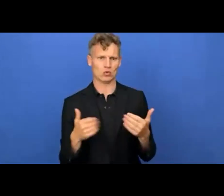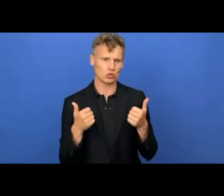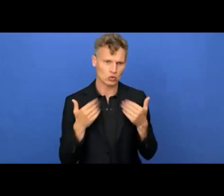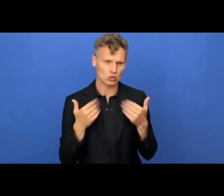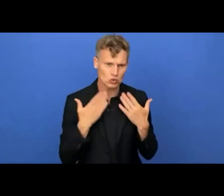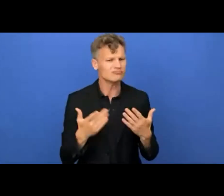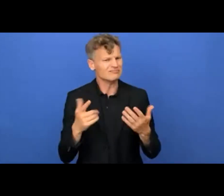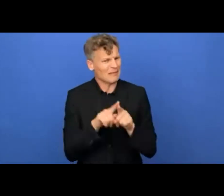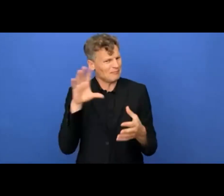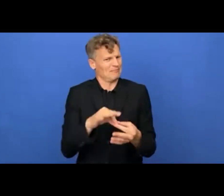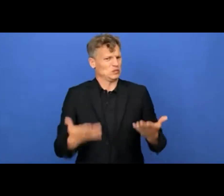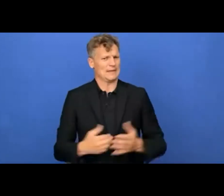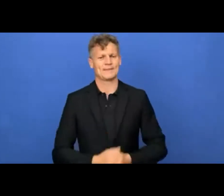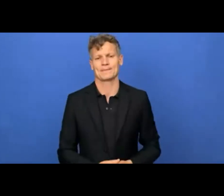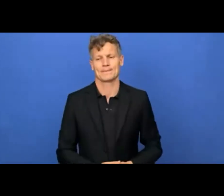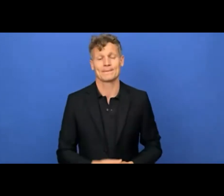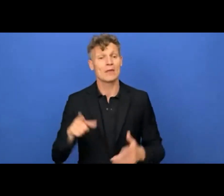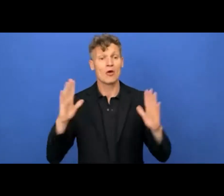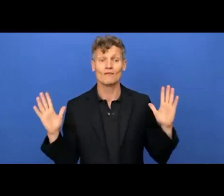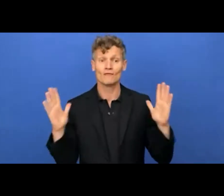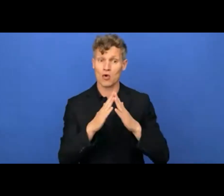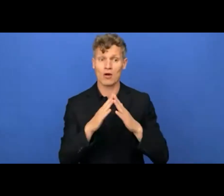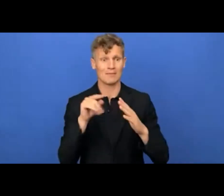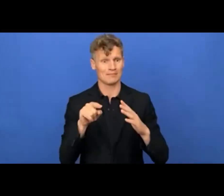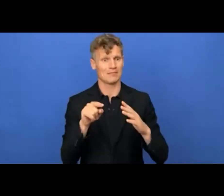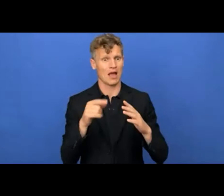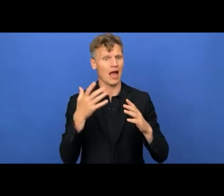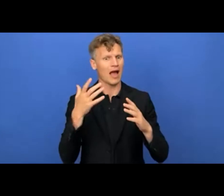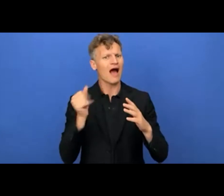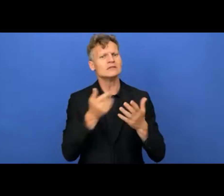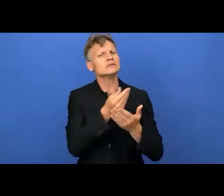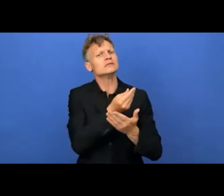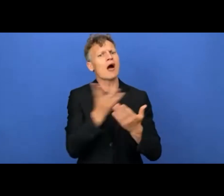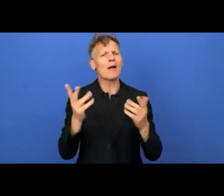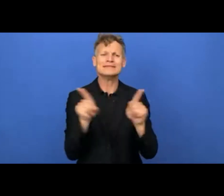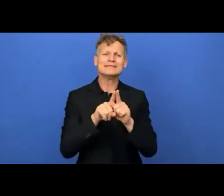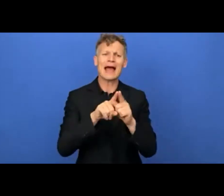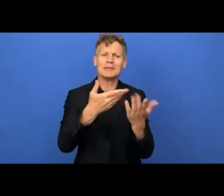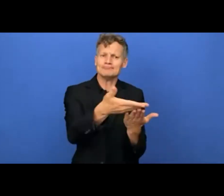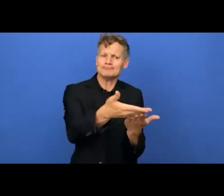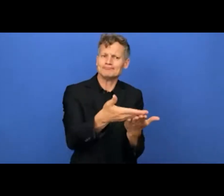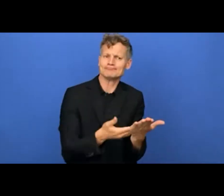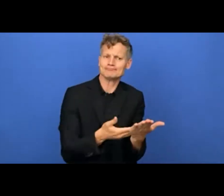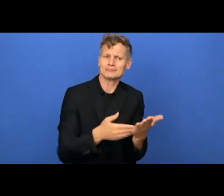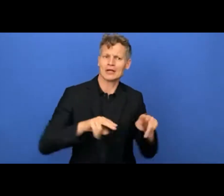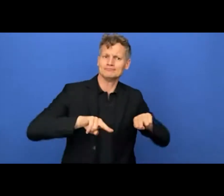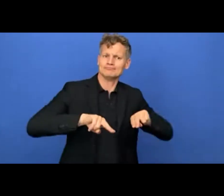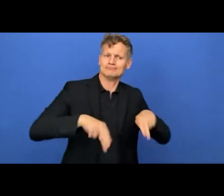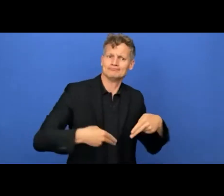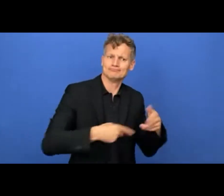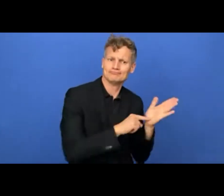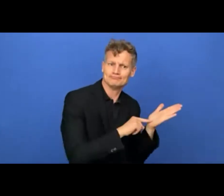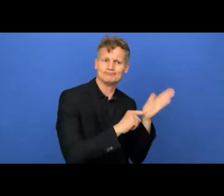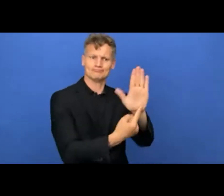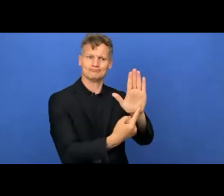et importants à notre séminaire d'aujourd'hui. Ces forums ont également mené à des déclarations.